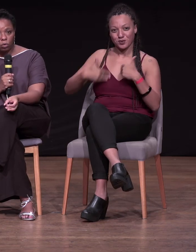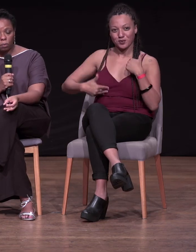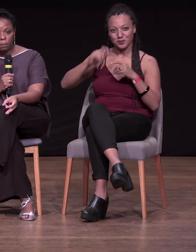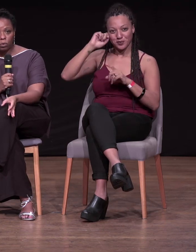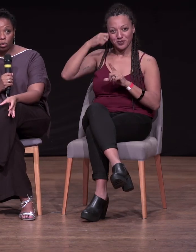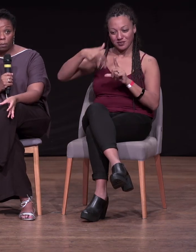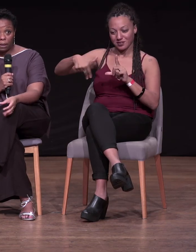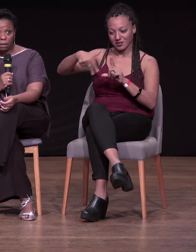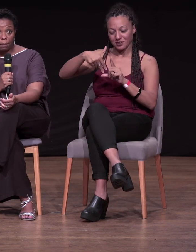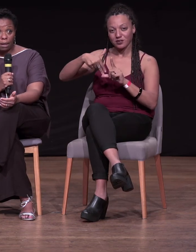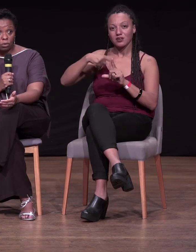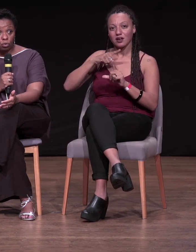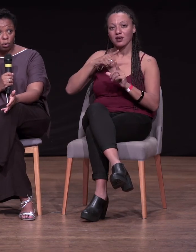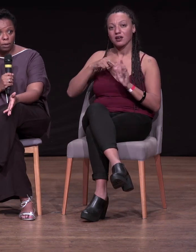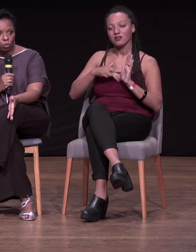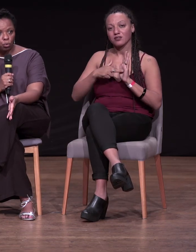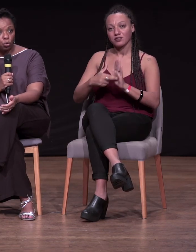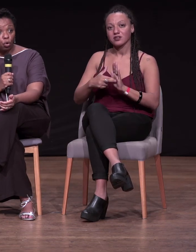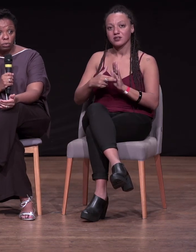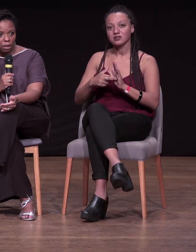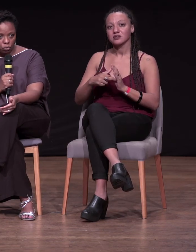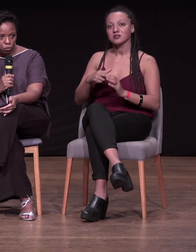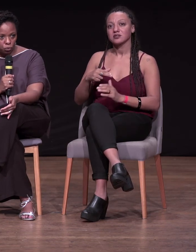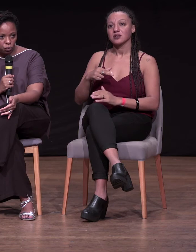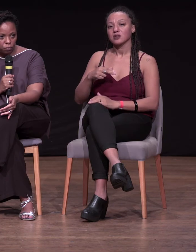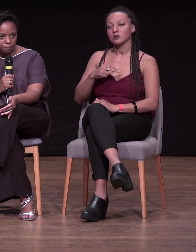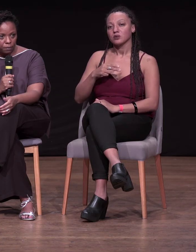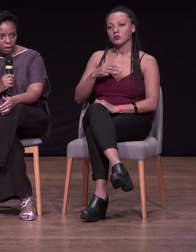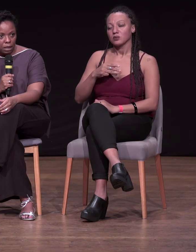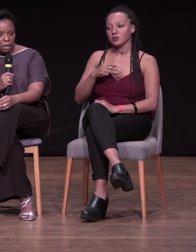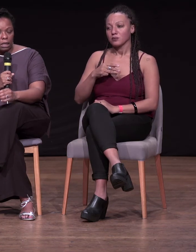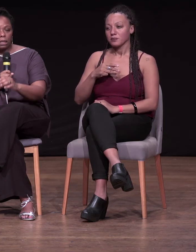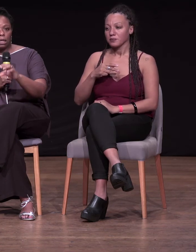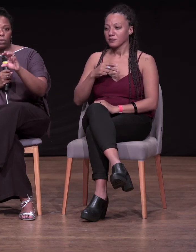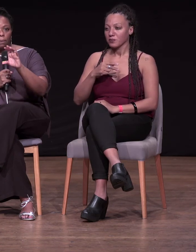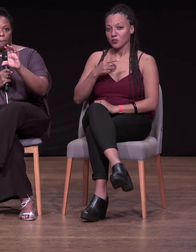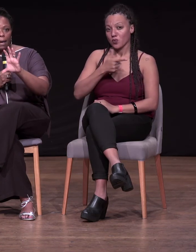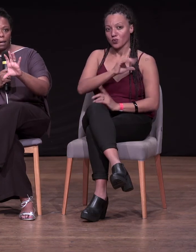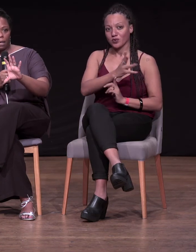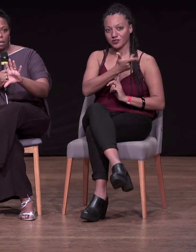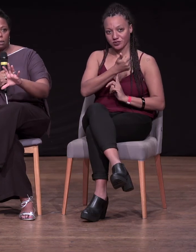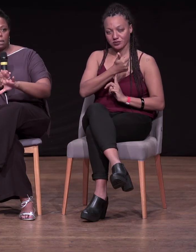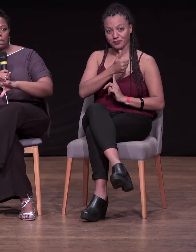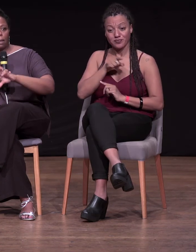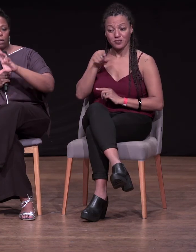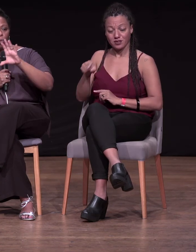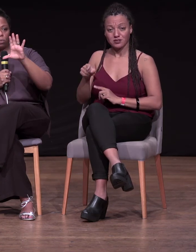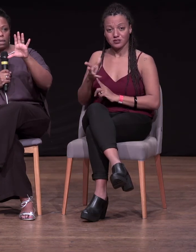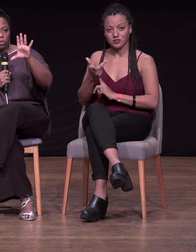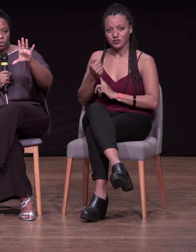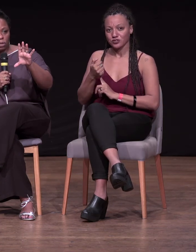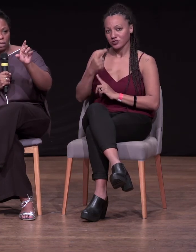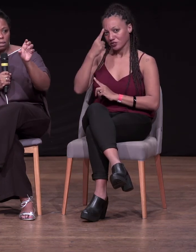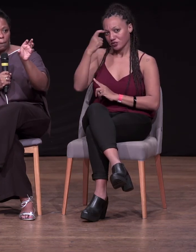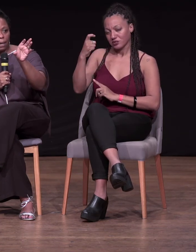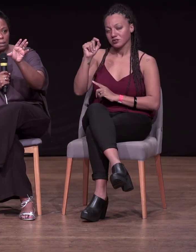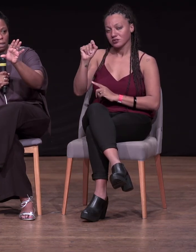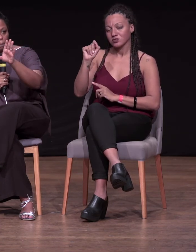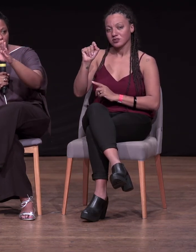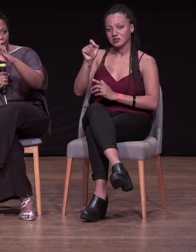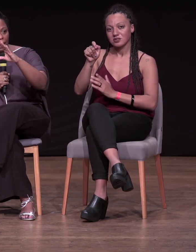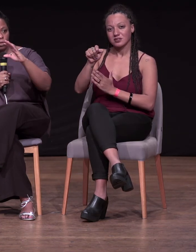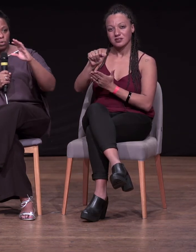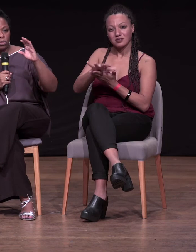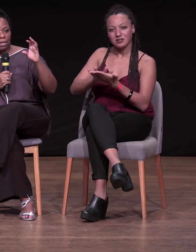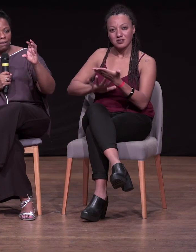da obra do Mapplethorpe. Ele trabalha, sobretudo, com textos. Então, ele trabalha com textos que